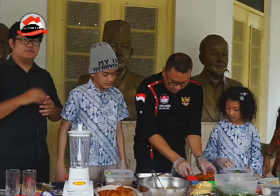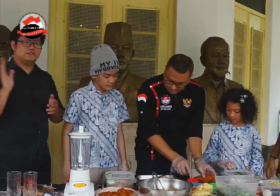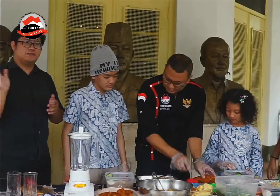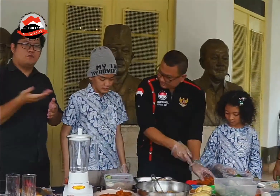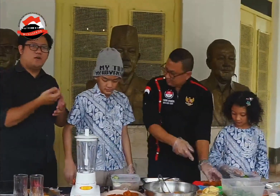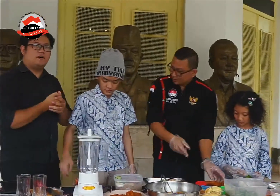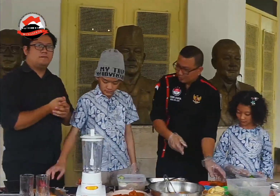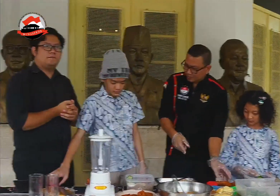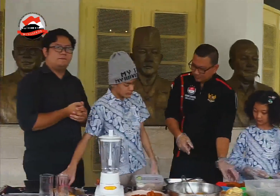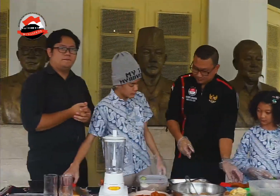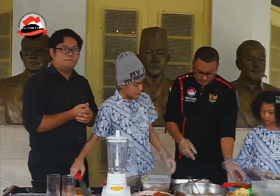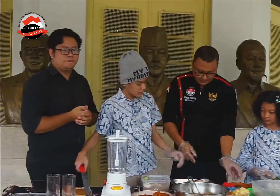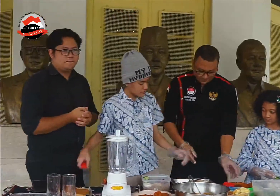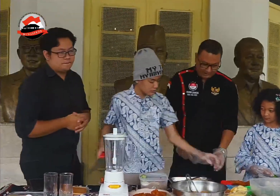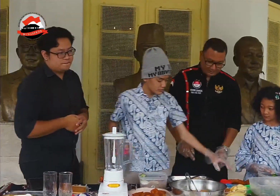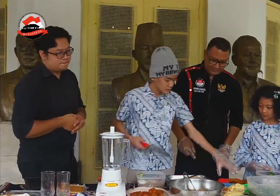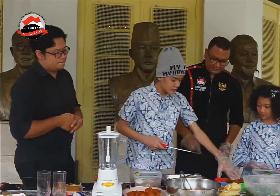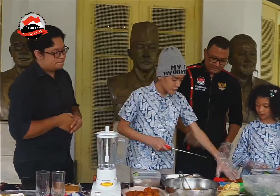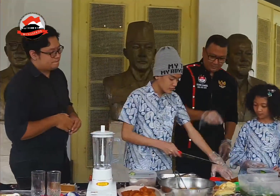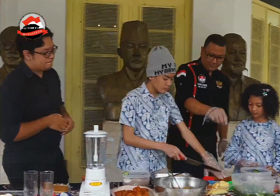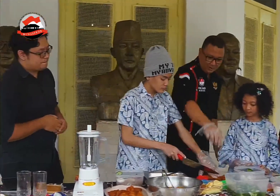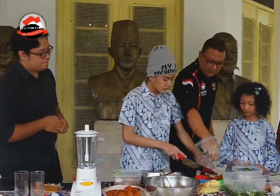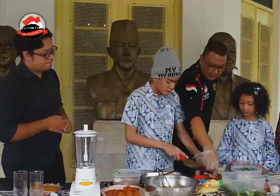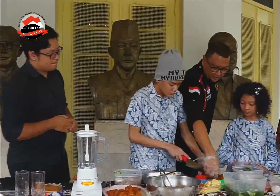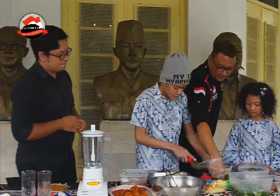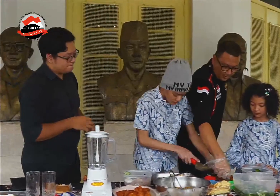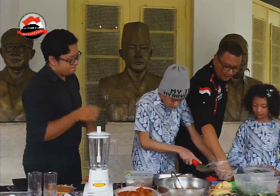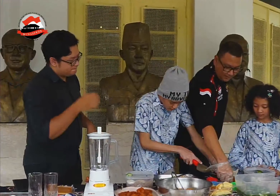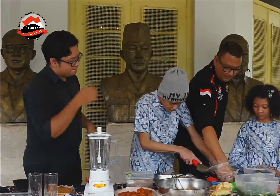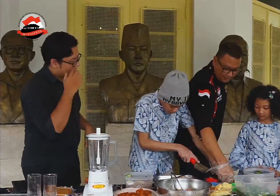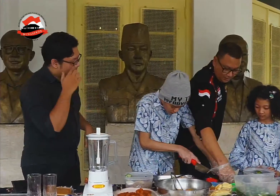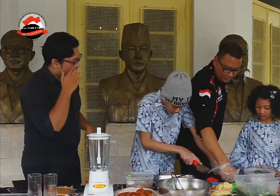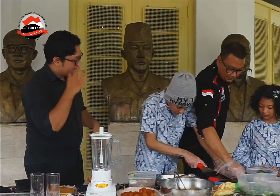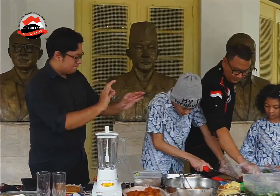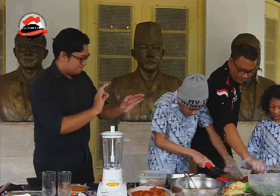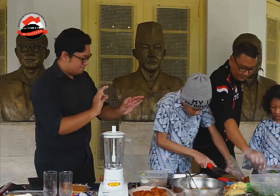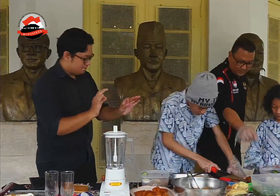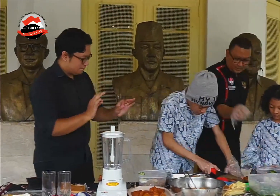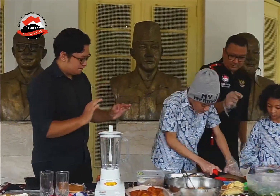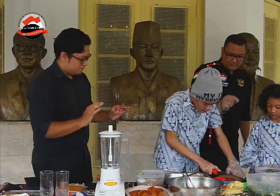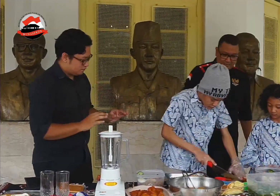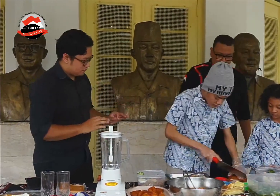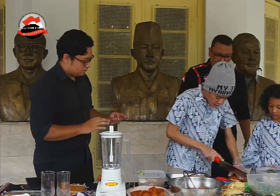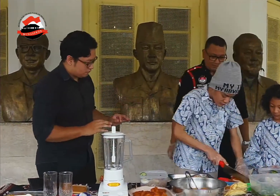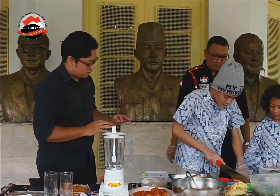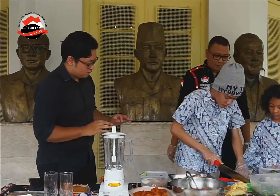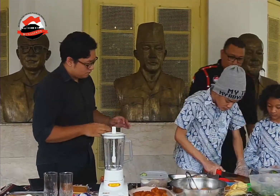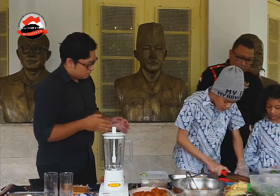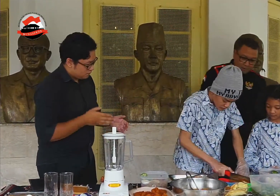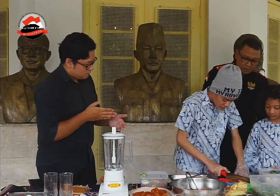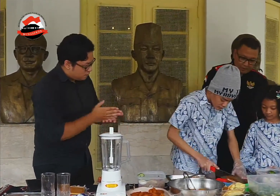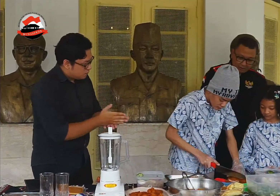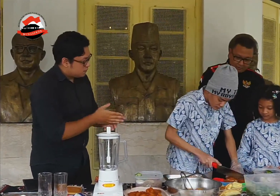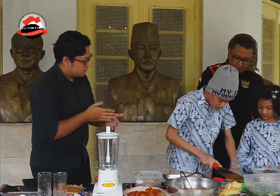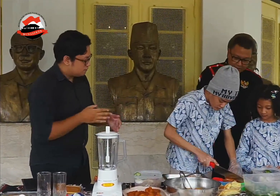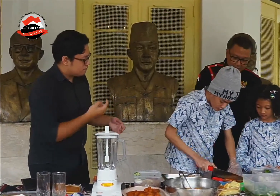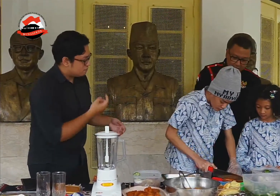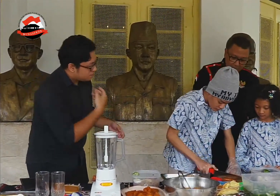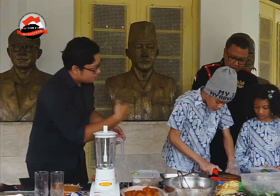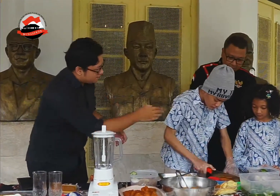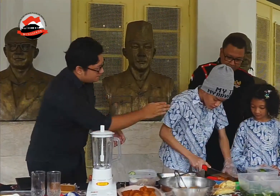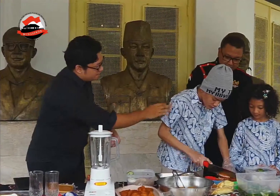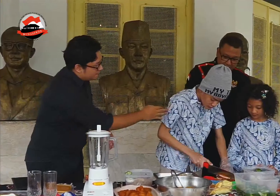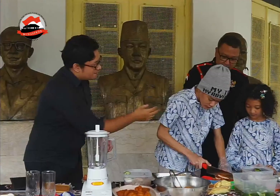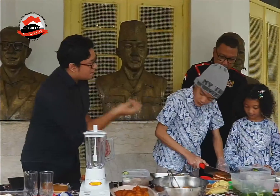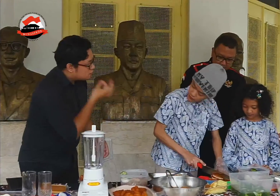Yuk, potong lagi. Pelan-pelan. Potong lagi, okay, Paul yang potong. Oke, Paul lagi potong chicken katsu ya. Boleh dicoba loh, ya. Paul. Paul sambil